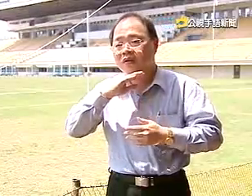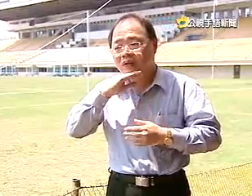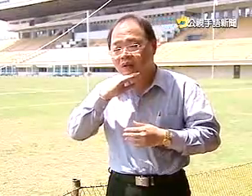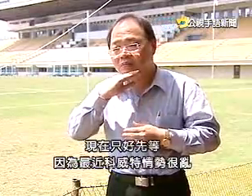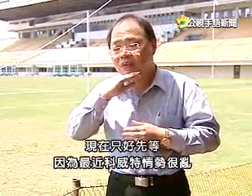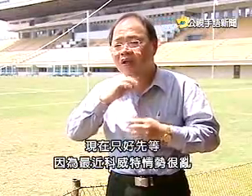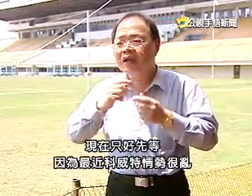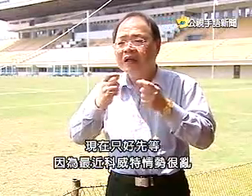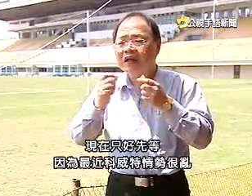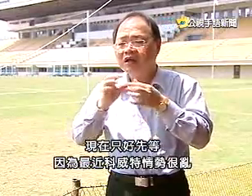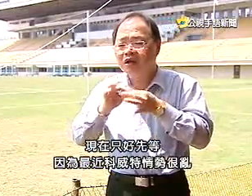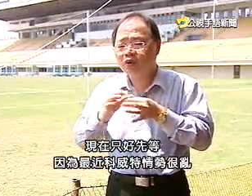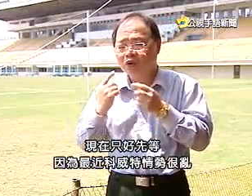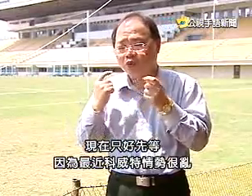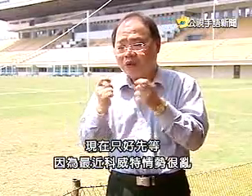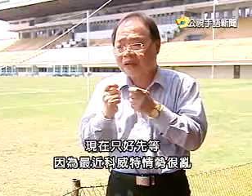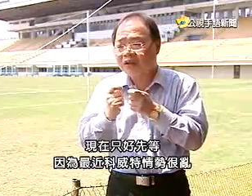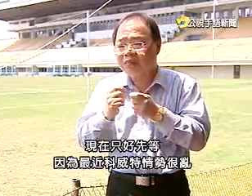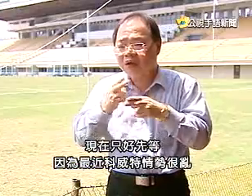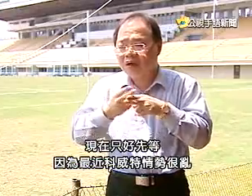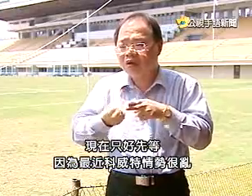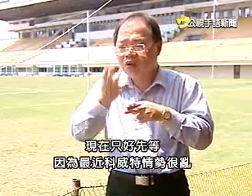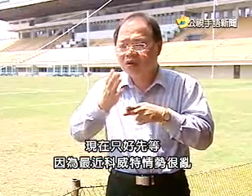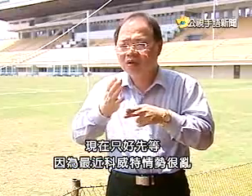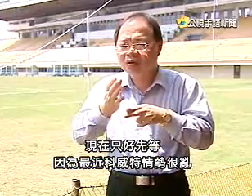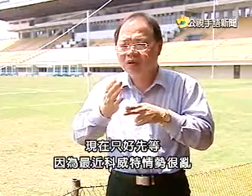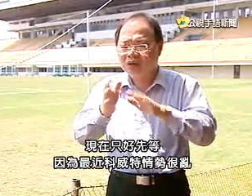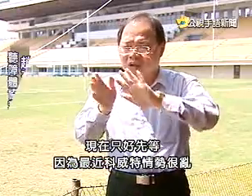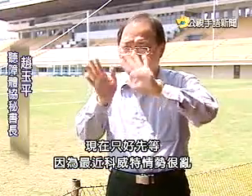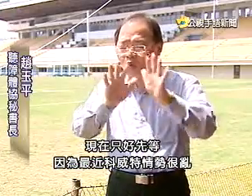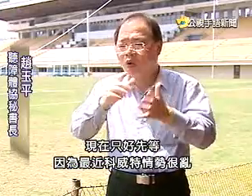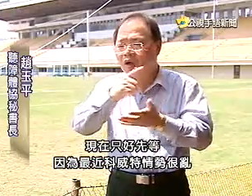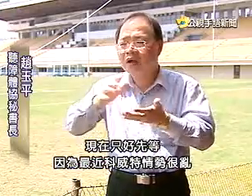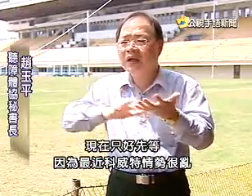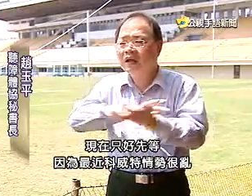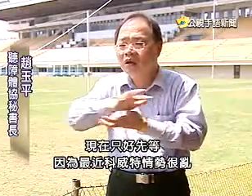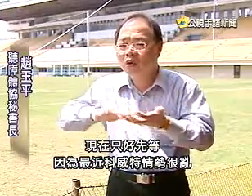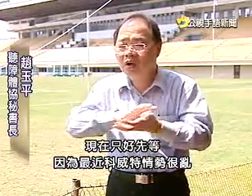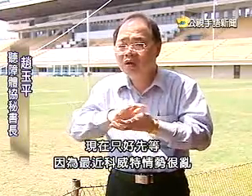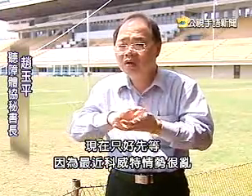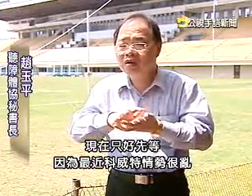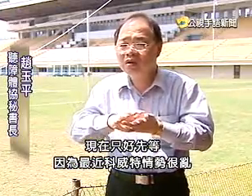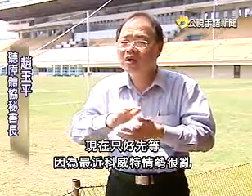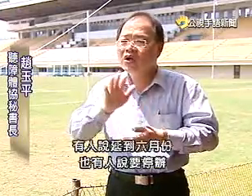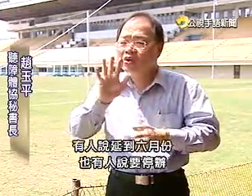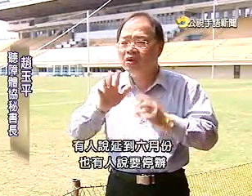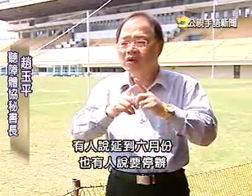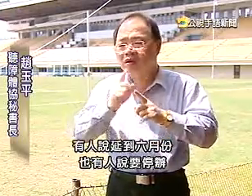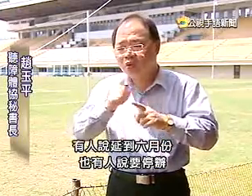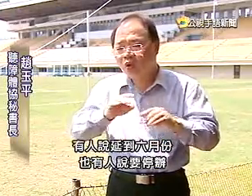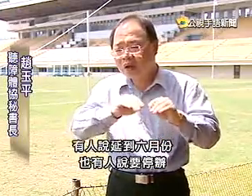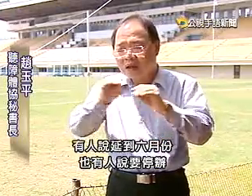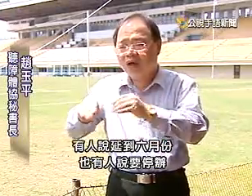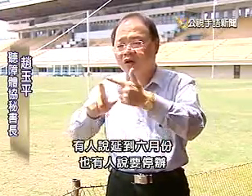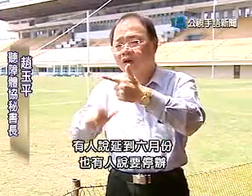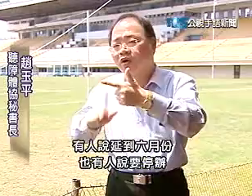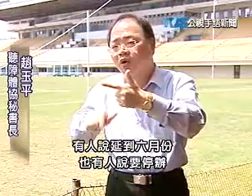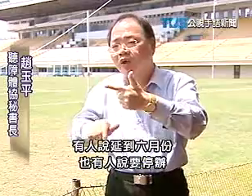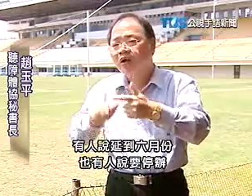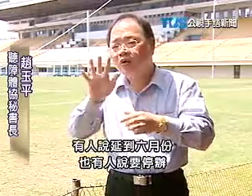现在只好先等，因为最近科威特情势很乱，有人说延到六月份，